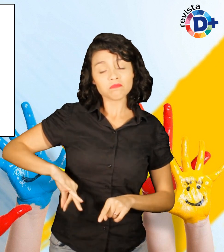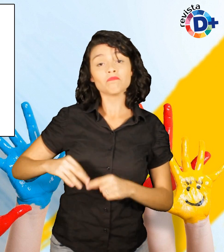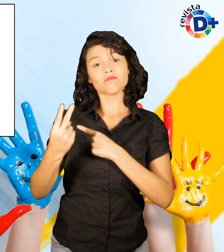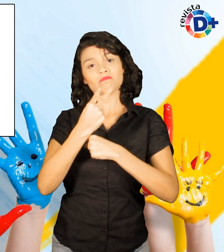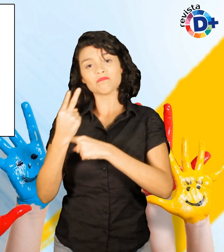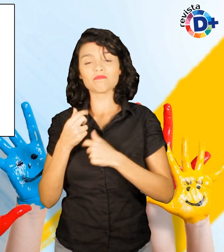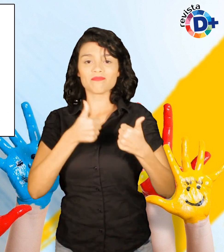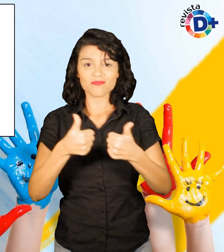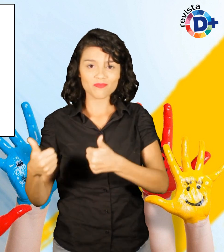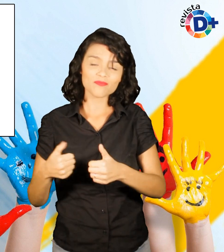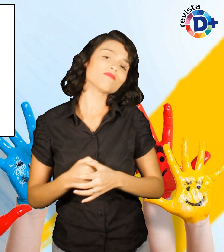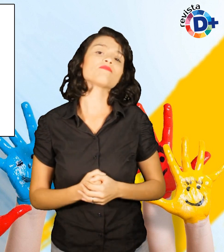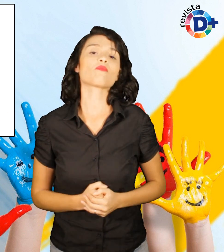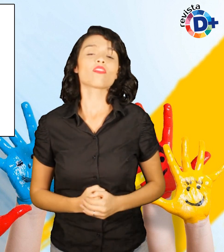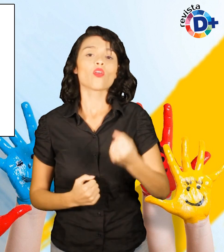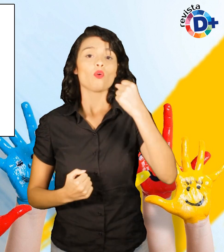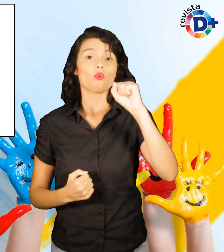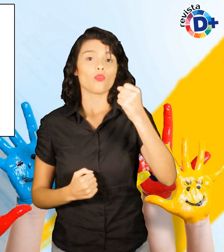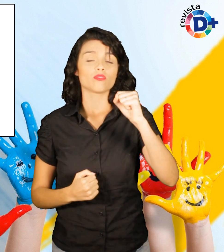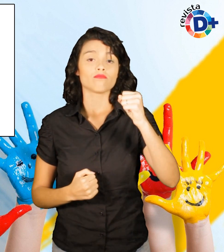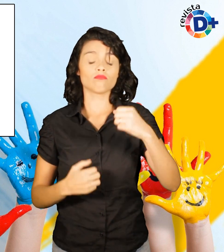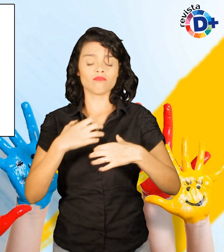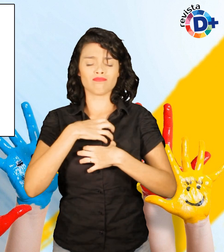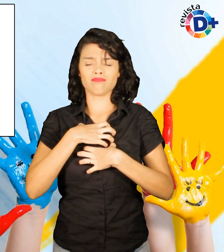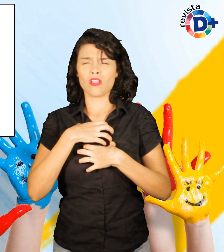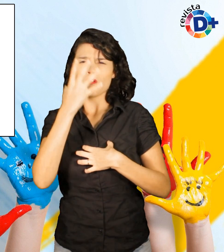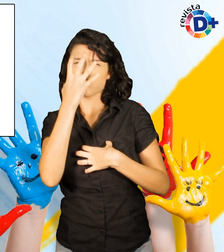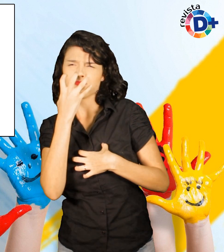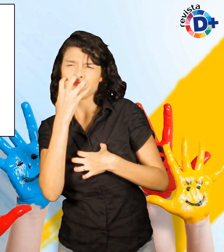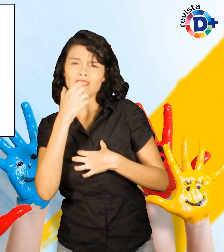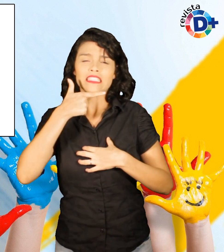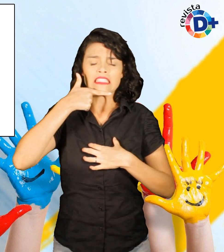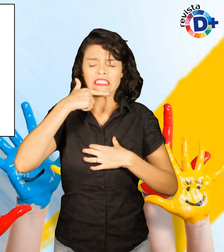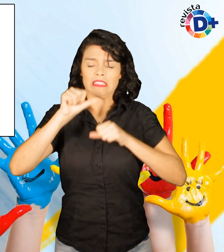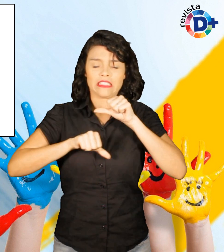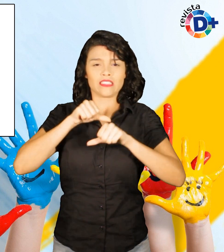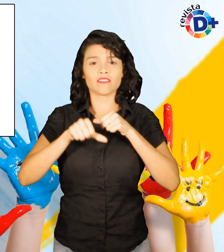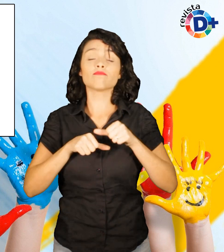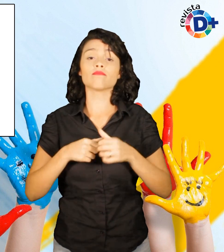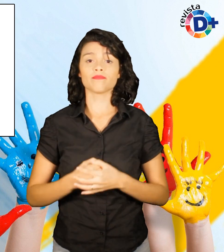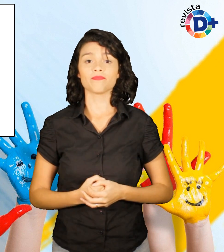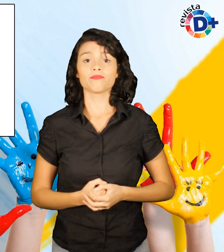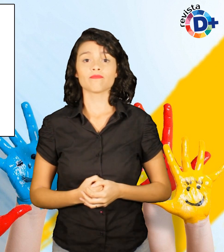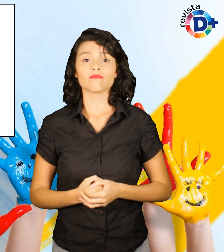8. Mudanças repentinas de humor. É comum haver choros, risos